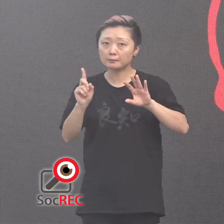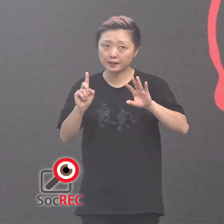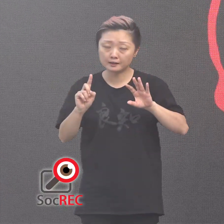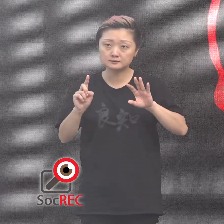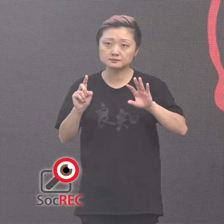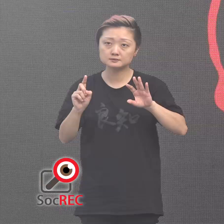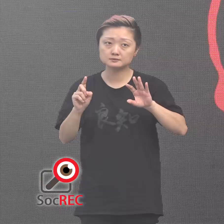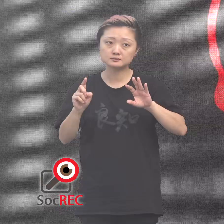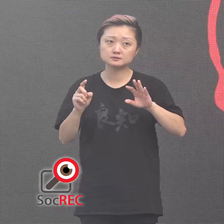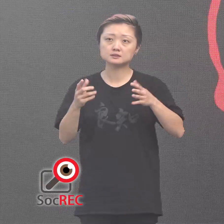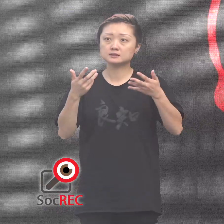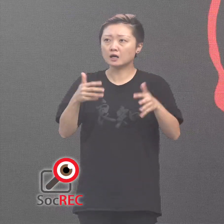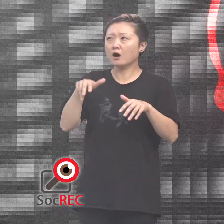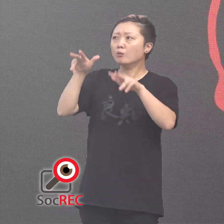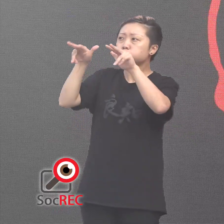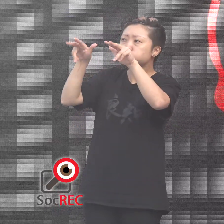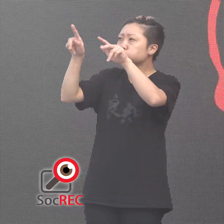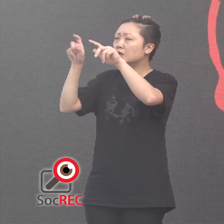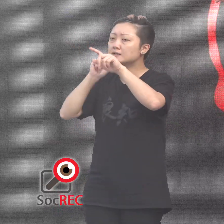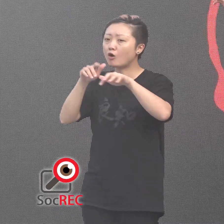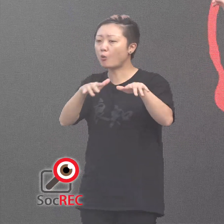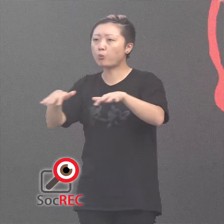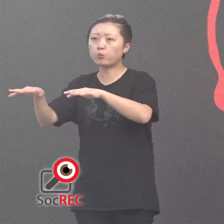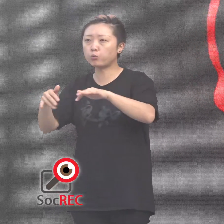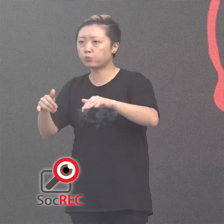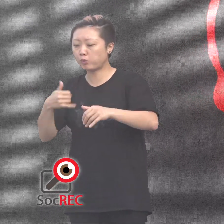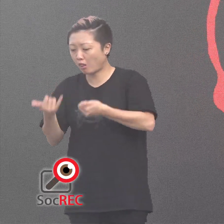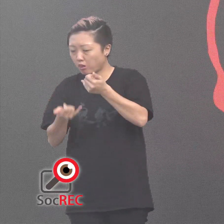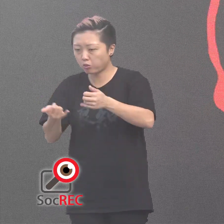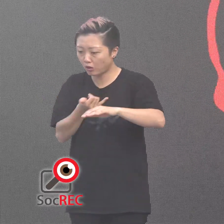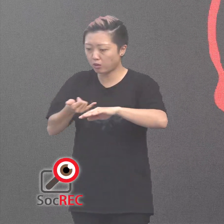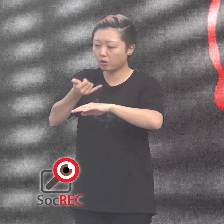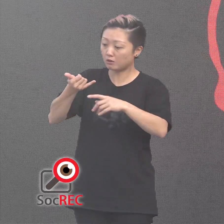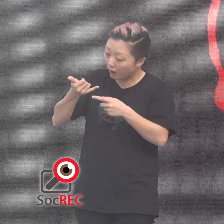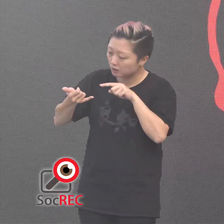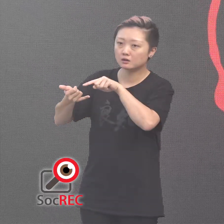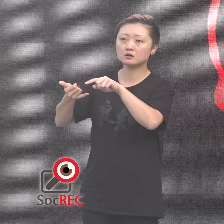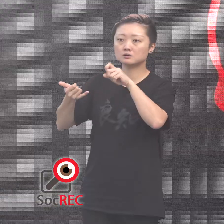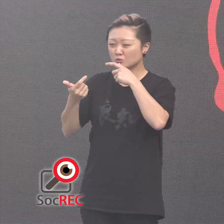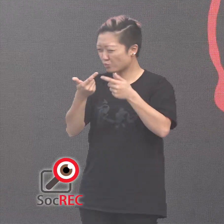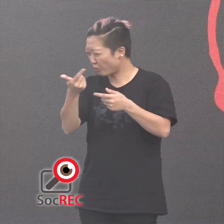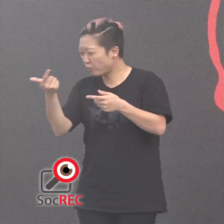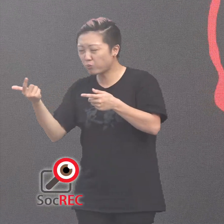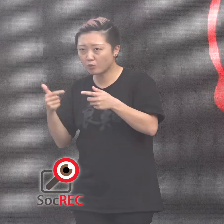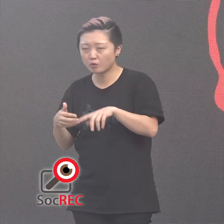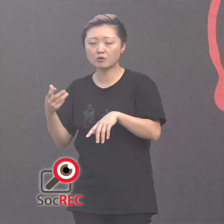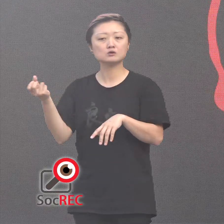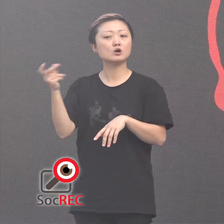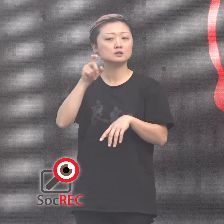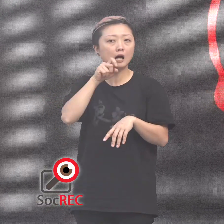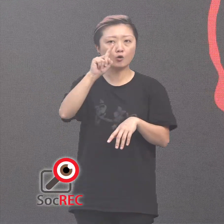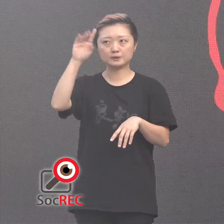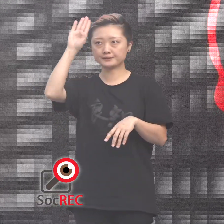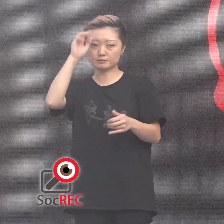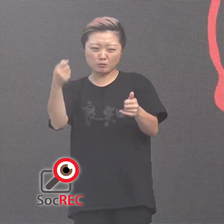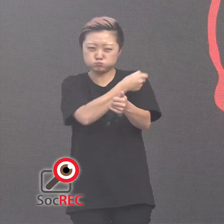当我们看见那么多海面上的浮尸，当我们看见那些被暴力殴打